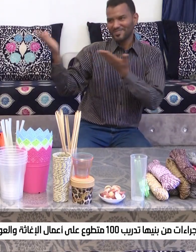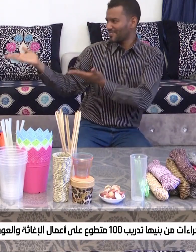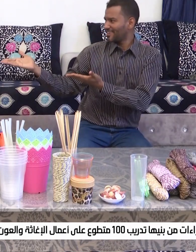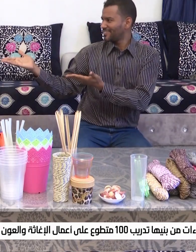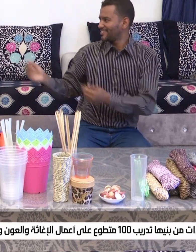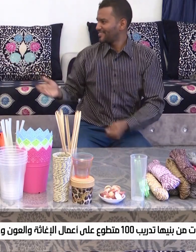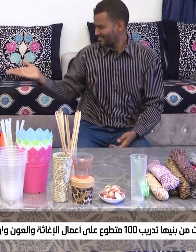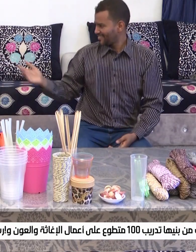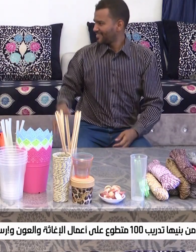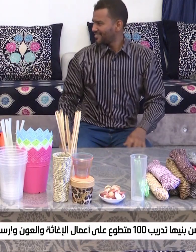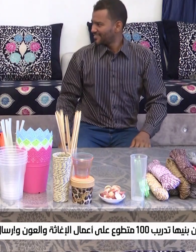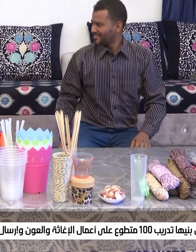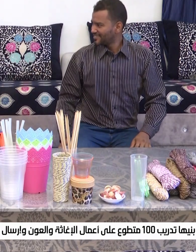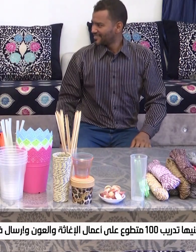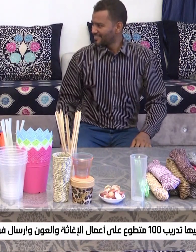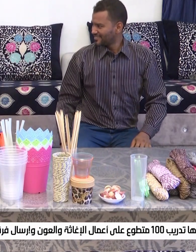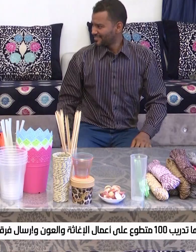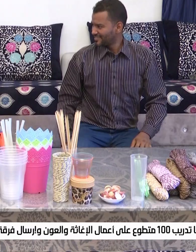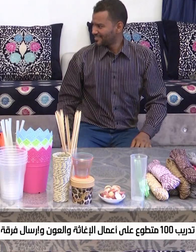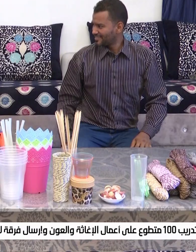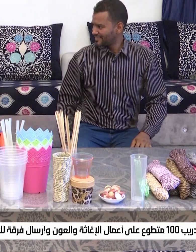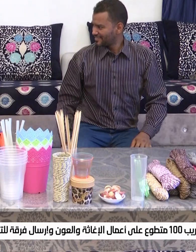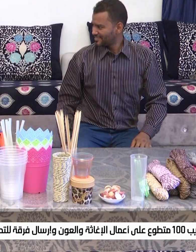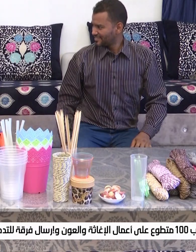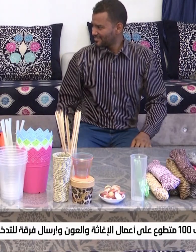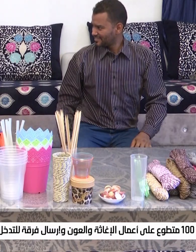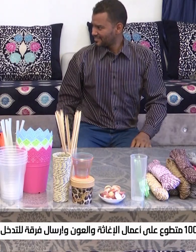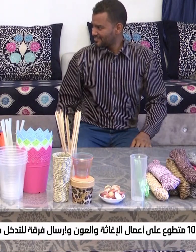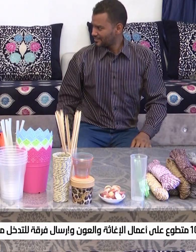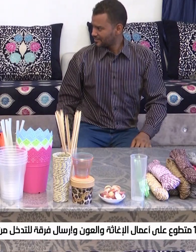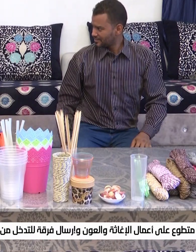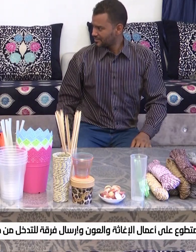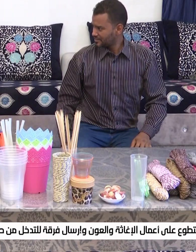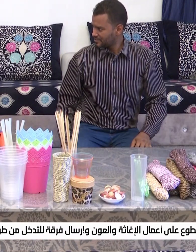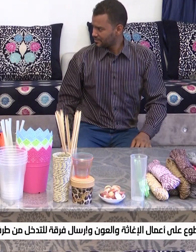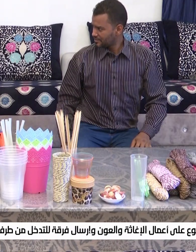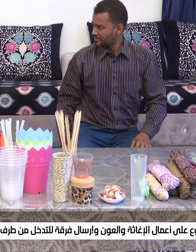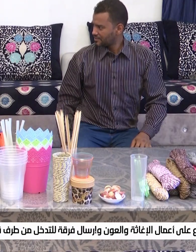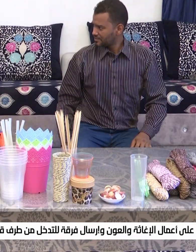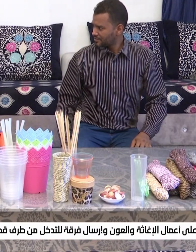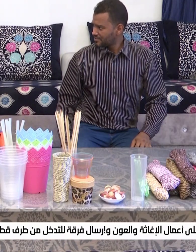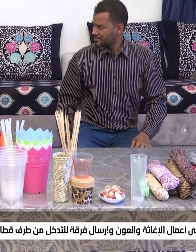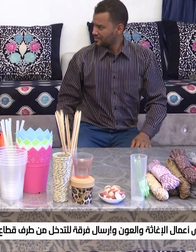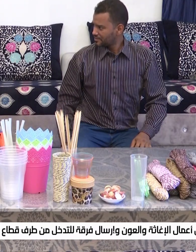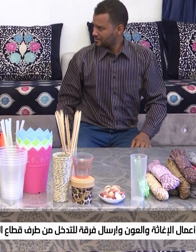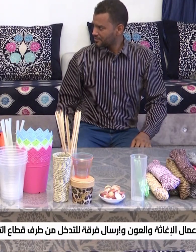خدي. السلام عليكم جميعا، بإمكان كل سيدة تخلق فرصة عمل وأن تستفيد منها.